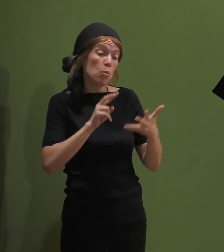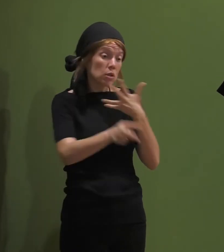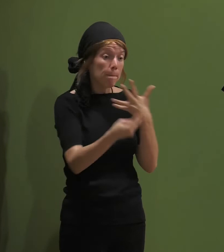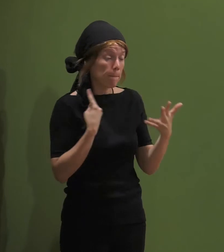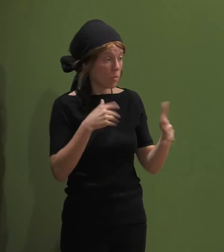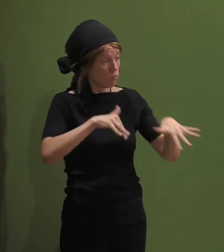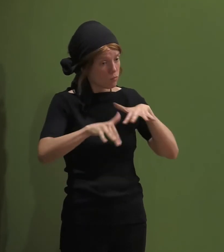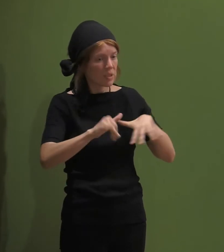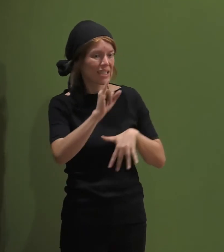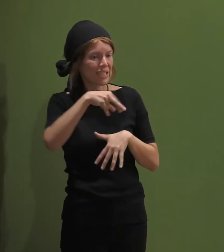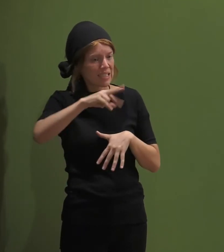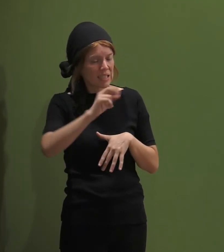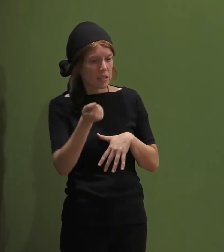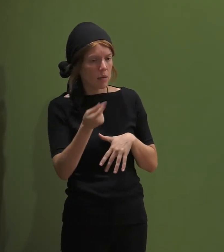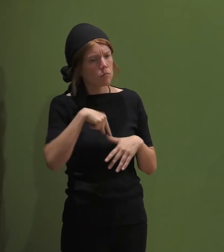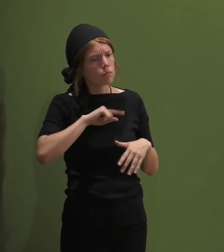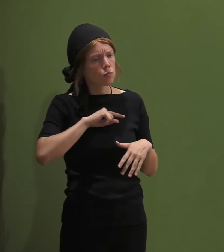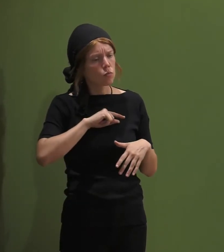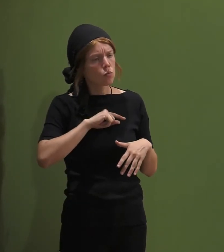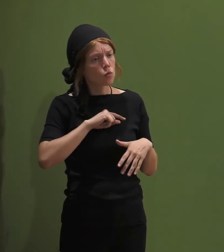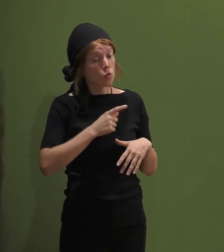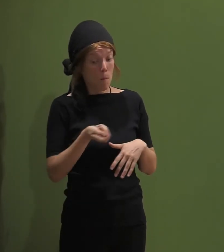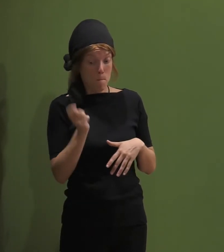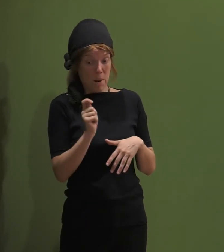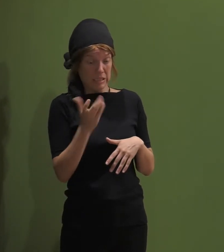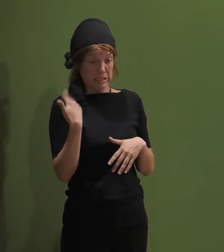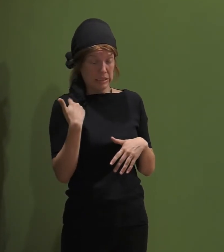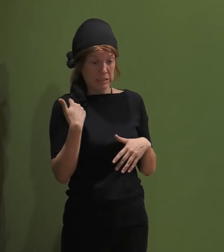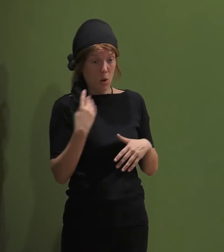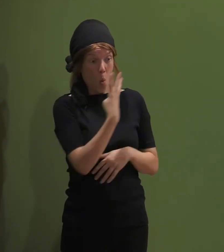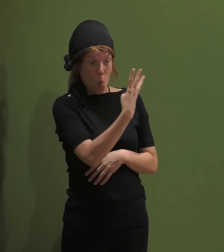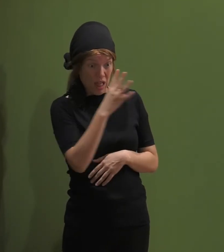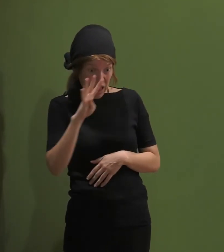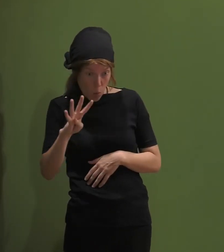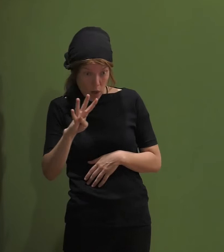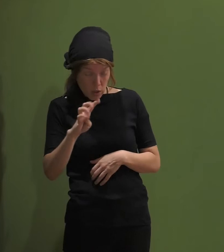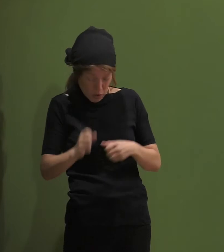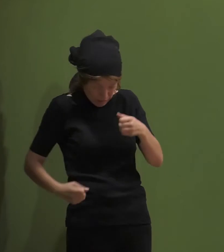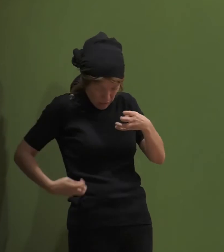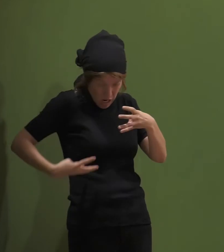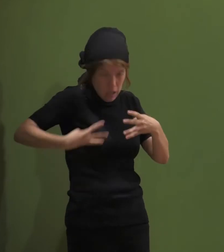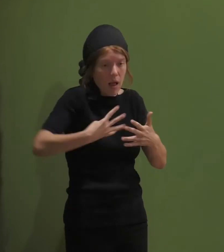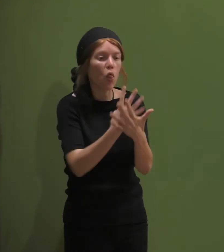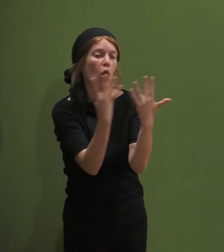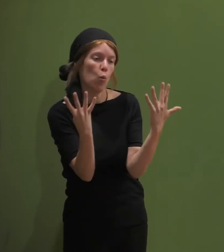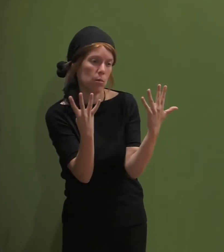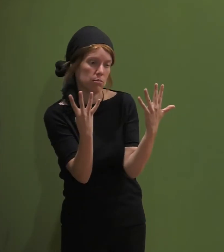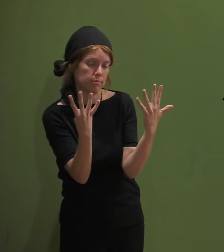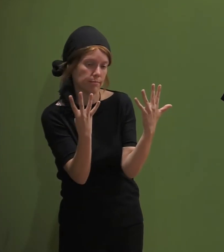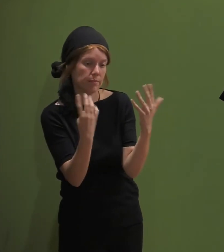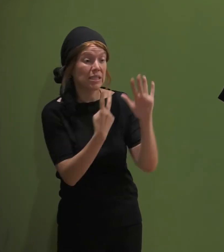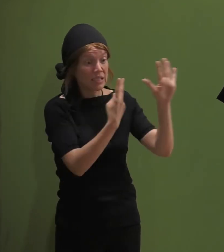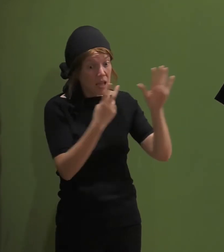dinámica, DINTRA, hemos adelantado en los últimos meses desde el puesto 44 al 19 que ocupamos en la actualidad, entre